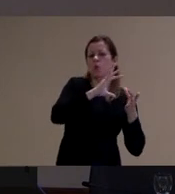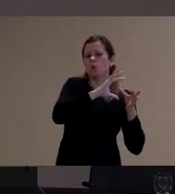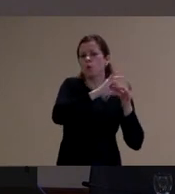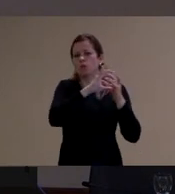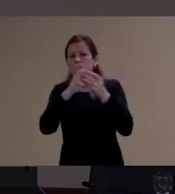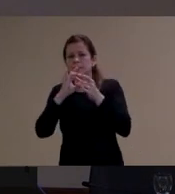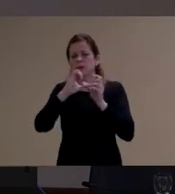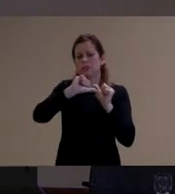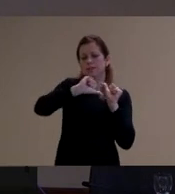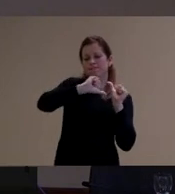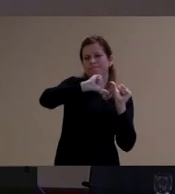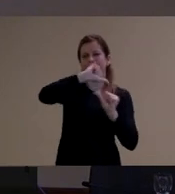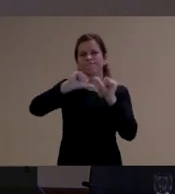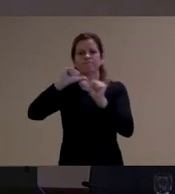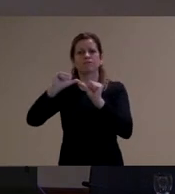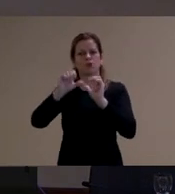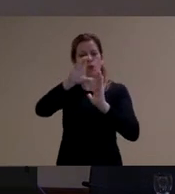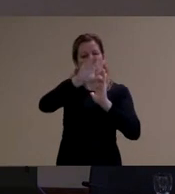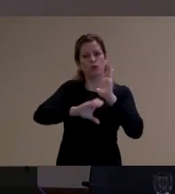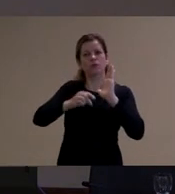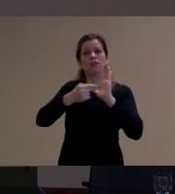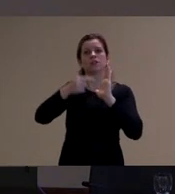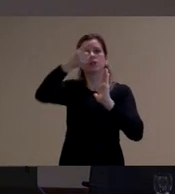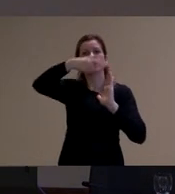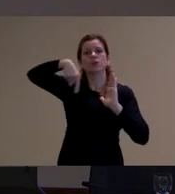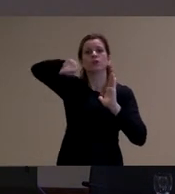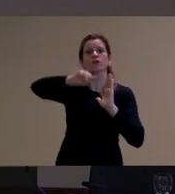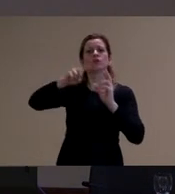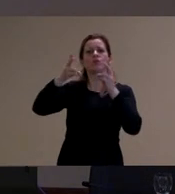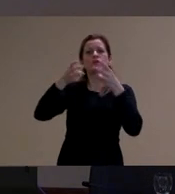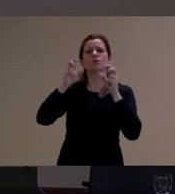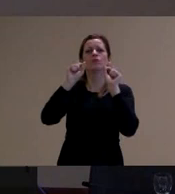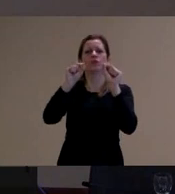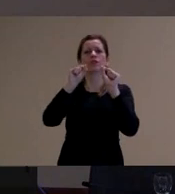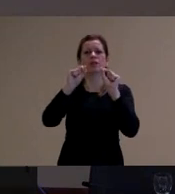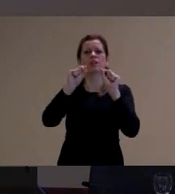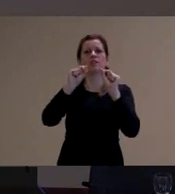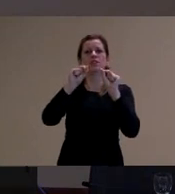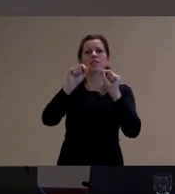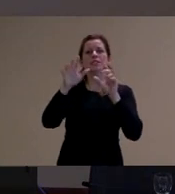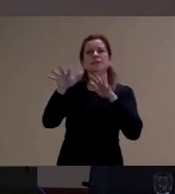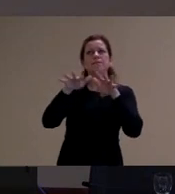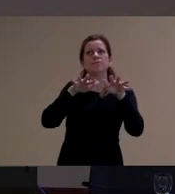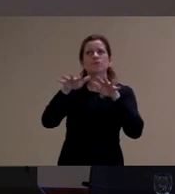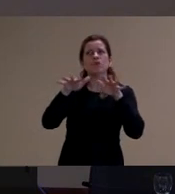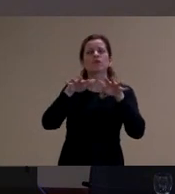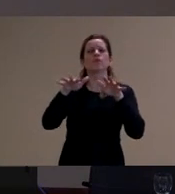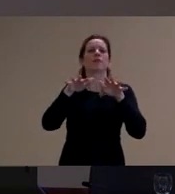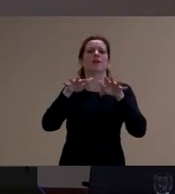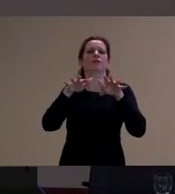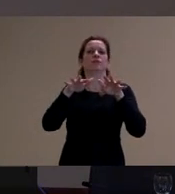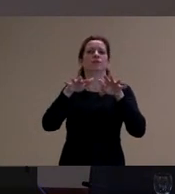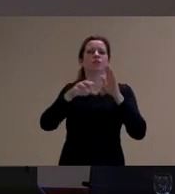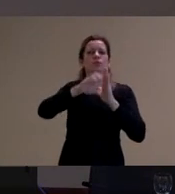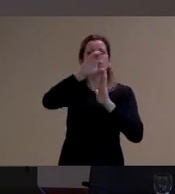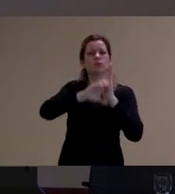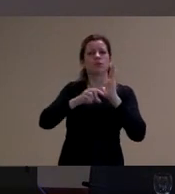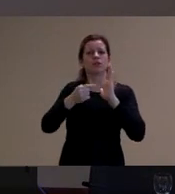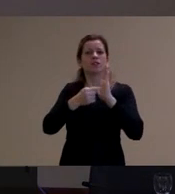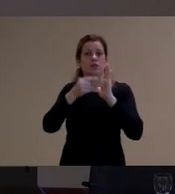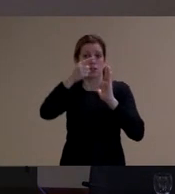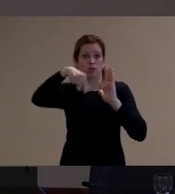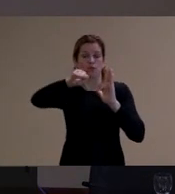curricular que nós denominamos como o movimento de recontextualização curricular né e não se bom